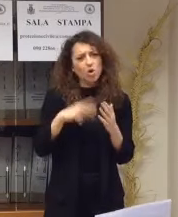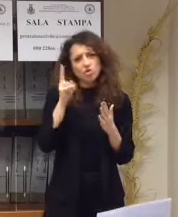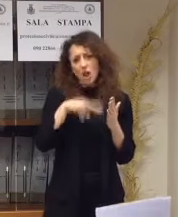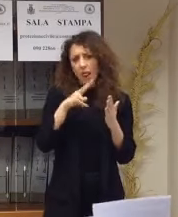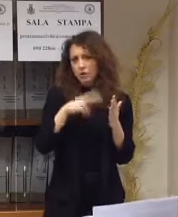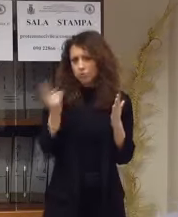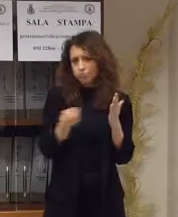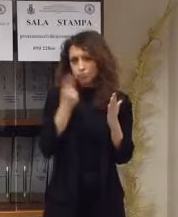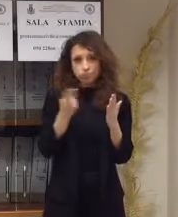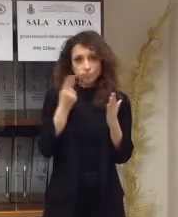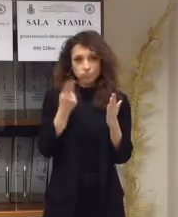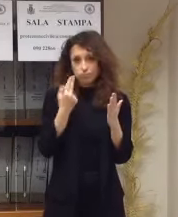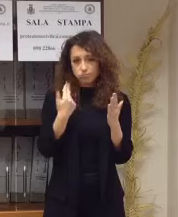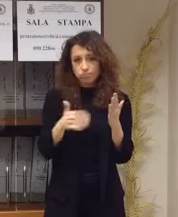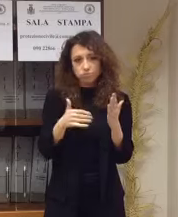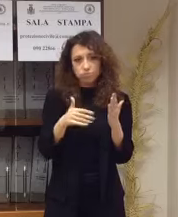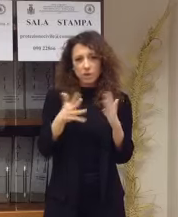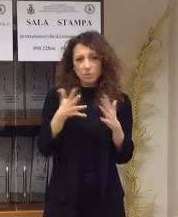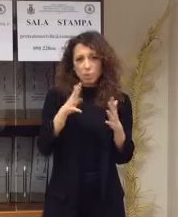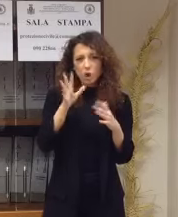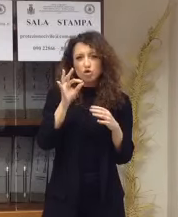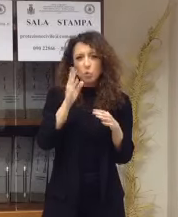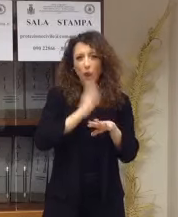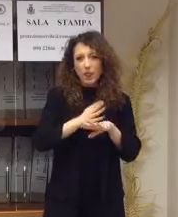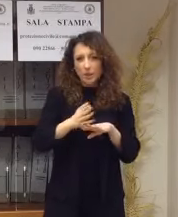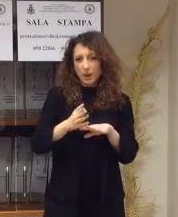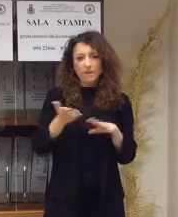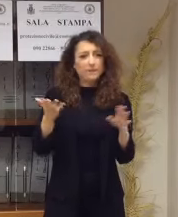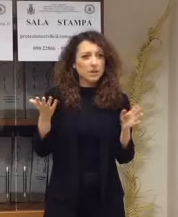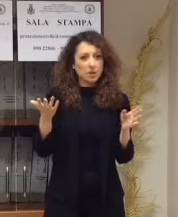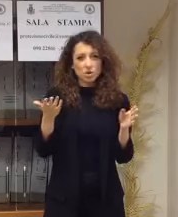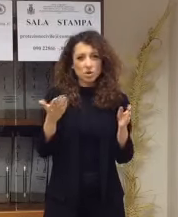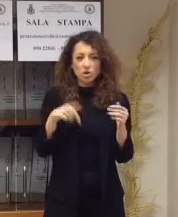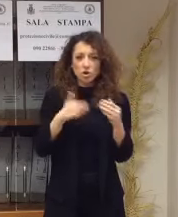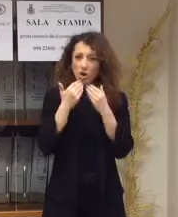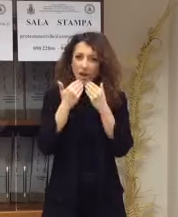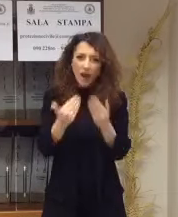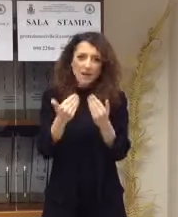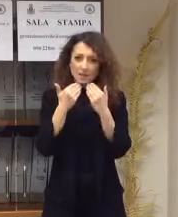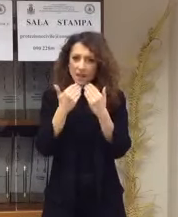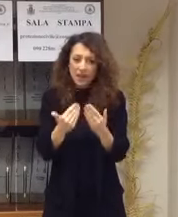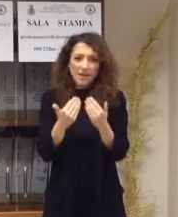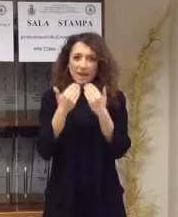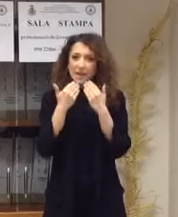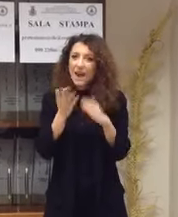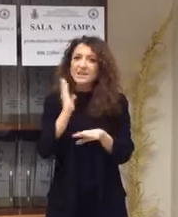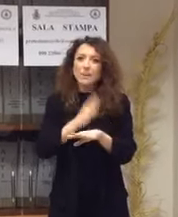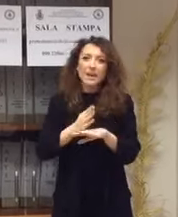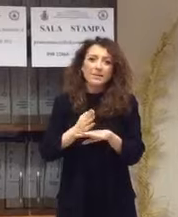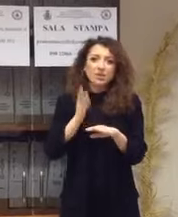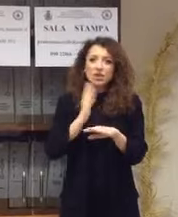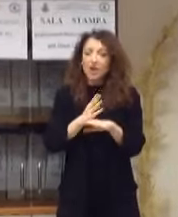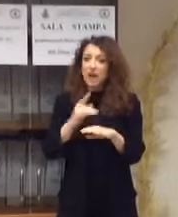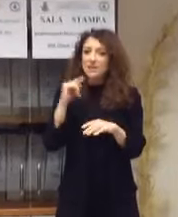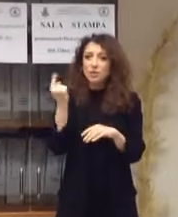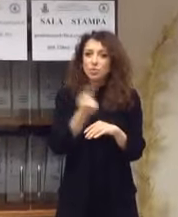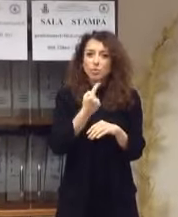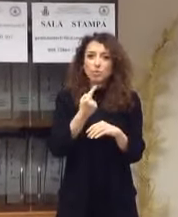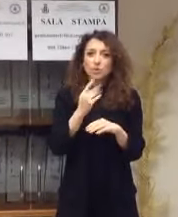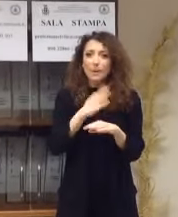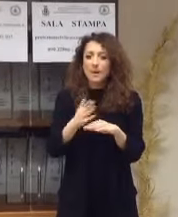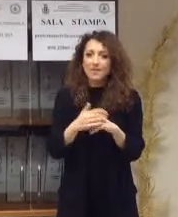leggerli tutti perché siamo intorno già ai 50 panifici, quindi io li ringrazio. Grazie a tutti i panifici! Ma diventa veramente grazie